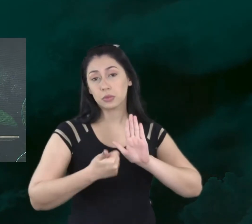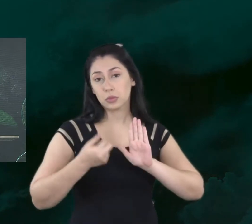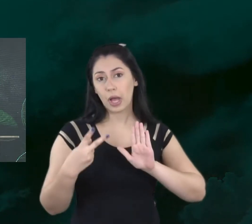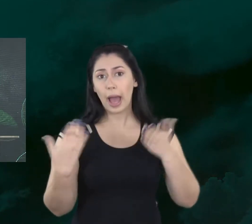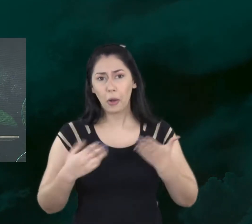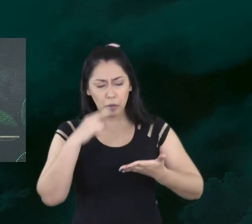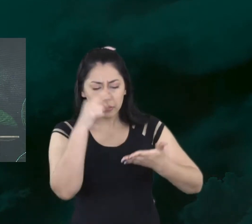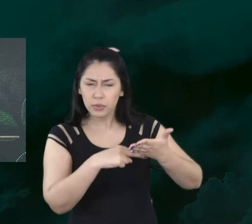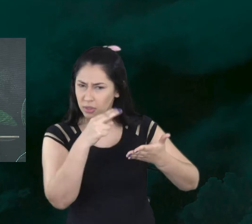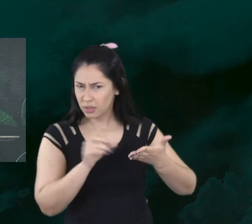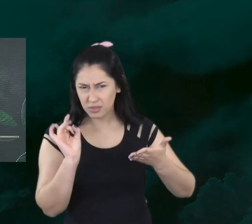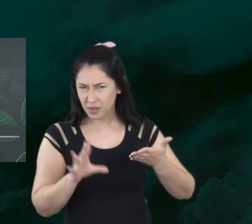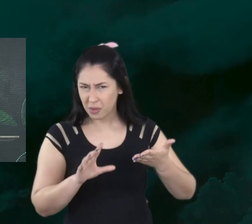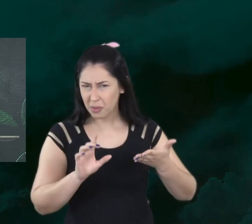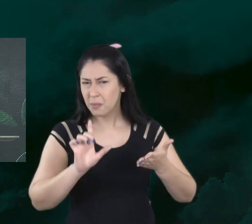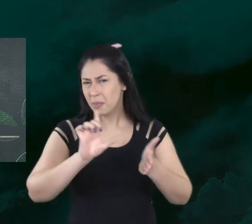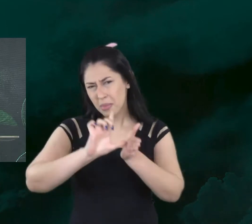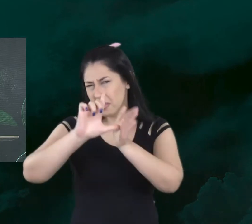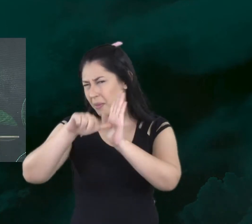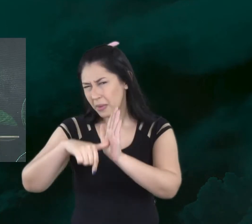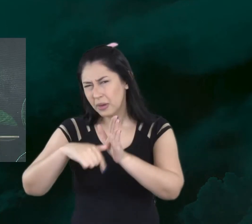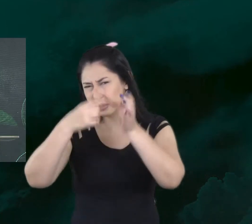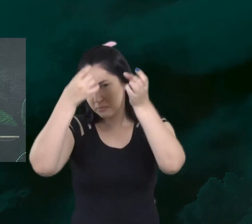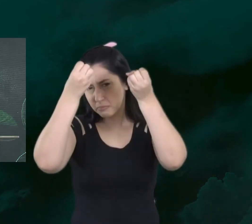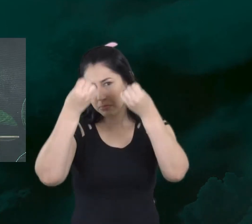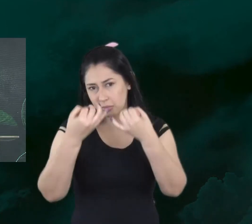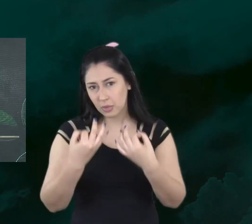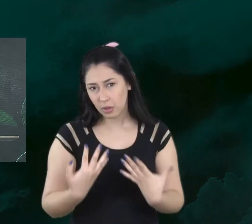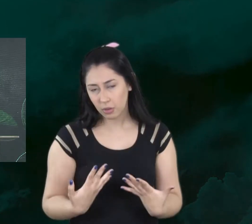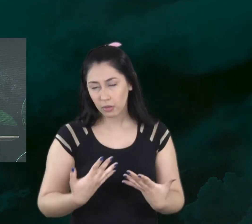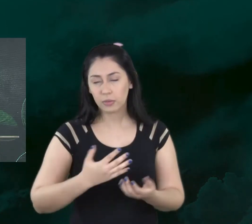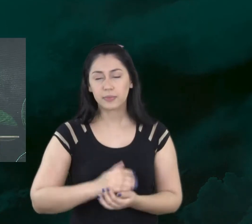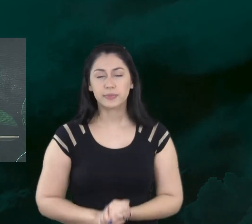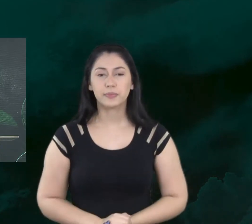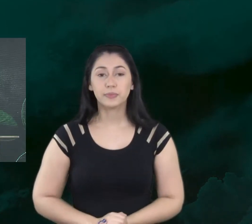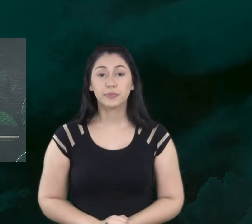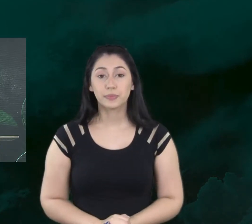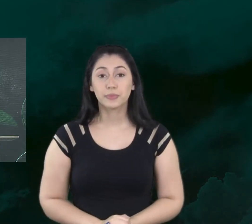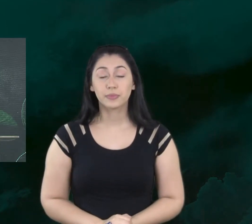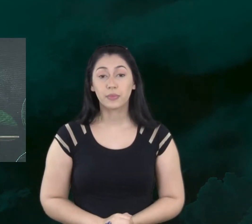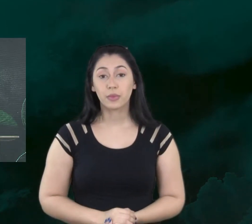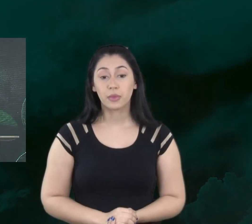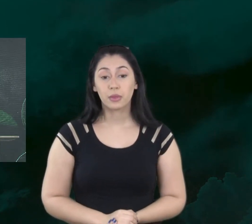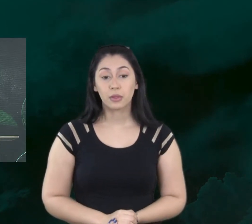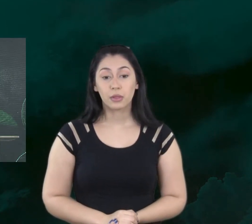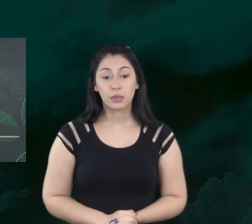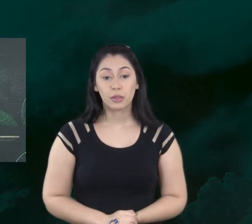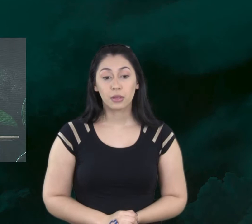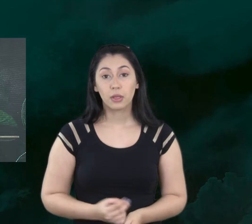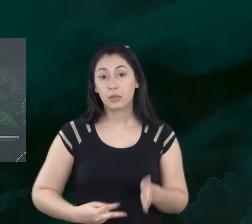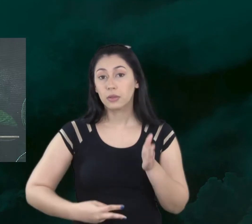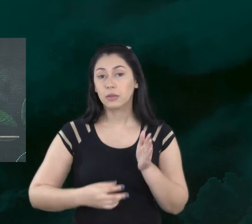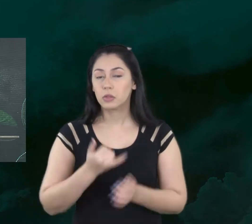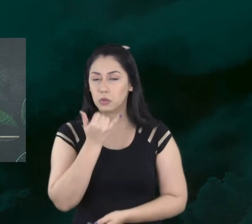depois, né, a gente vai entrar nesse assunto. 2